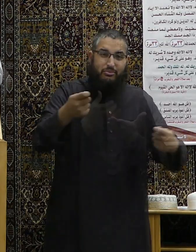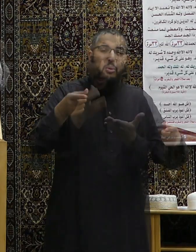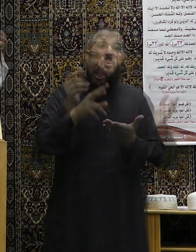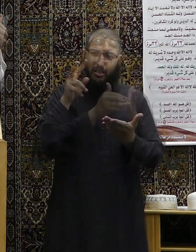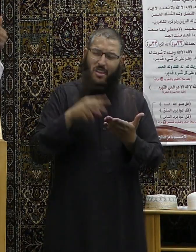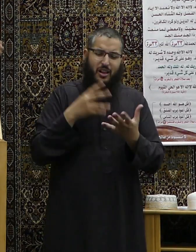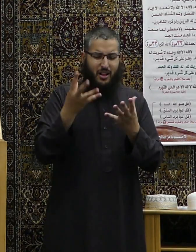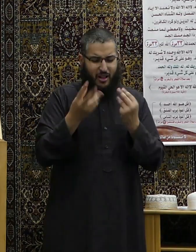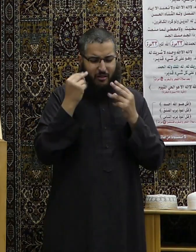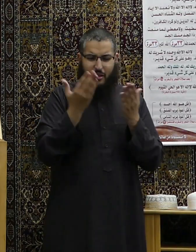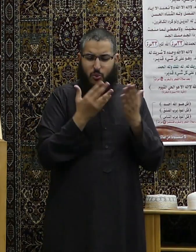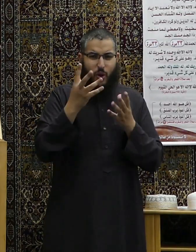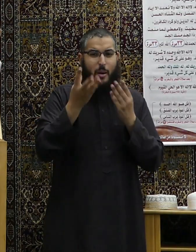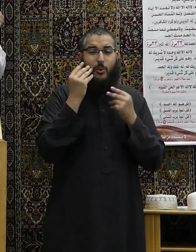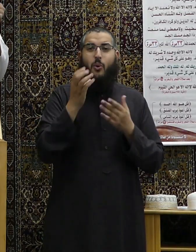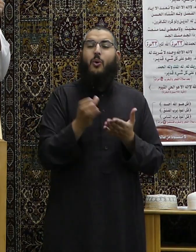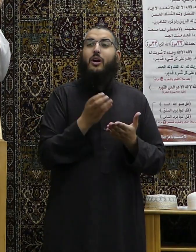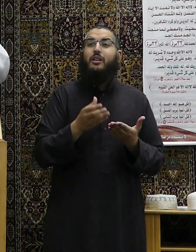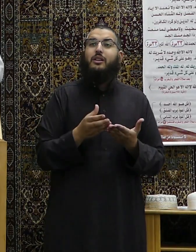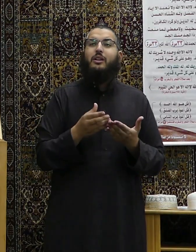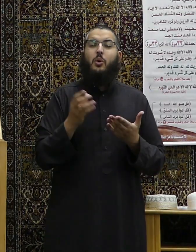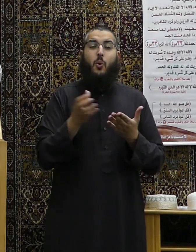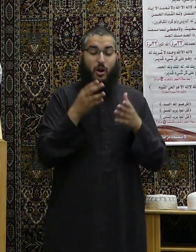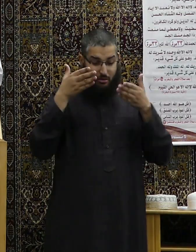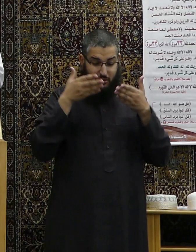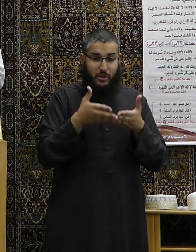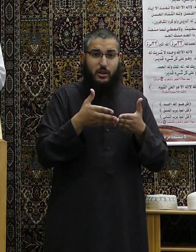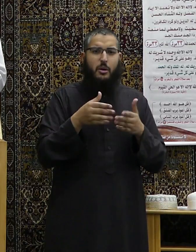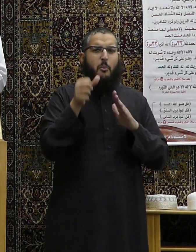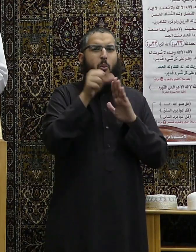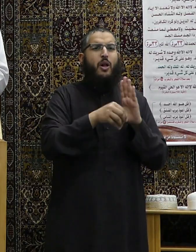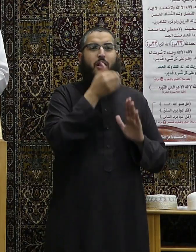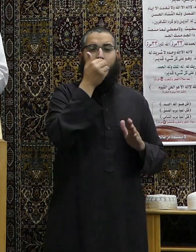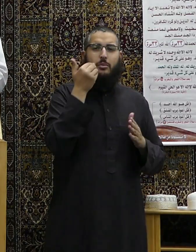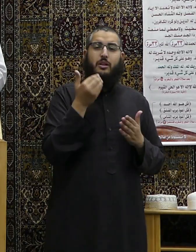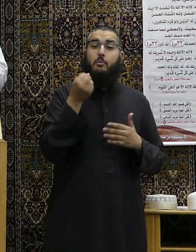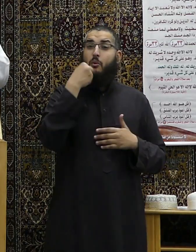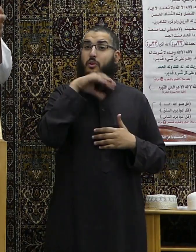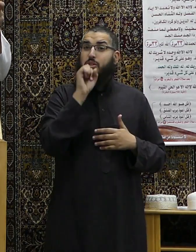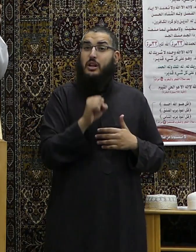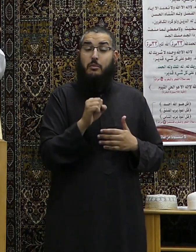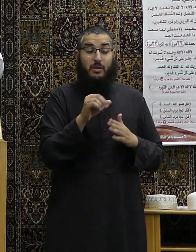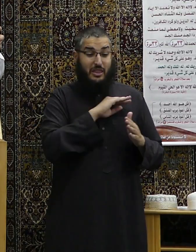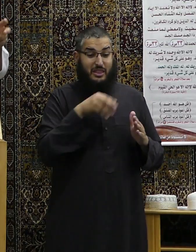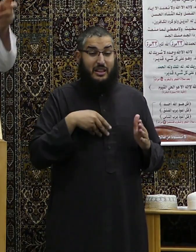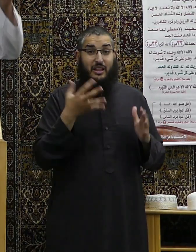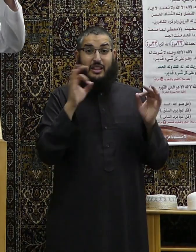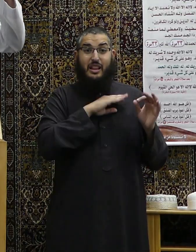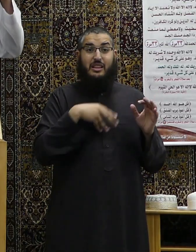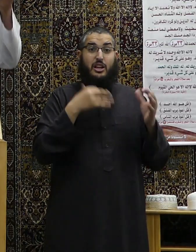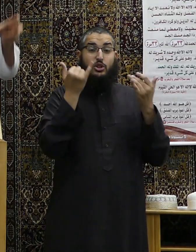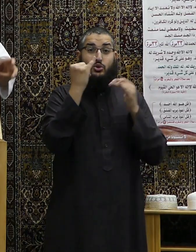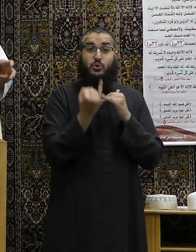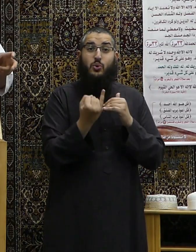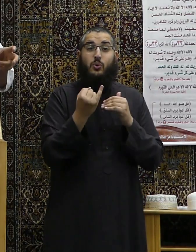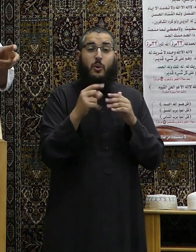de Ramadan. Le prophète alayhi salatu wasalam, se consacrait au Coran pendant le mois de Ramadan. Le prophète, dans les 10 derniers jours, il faisait la